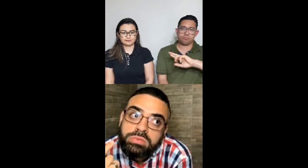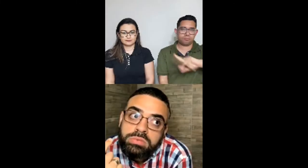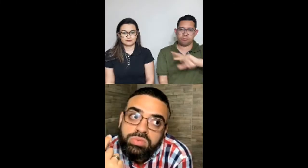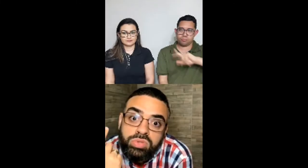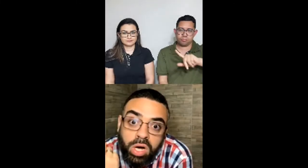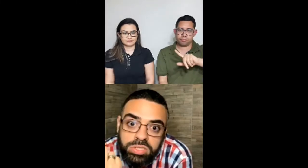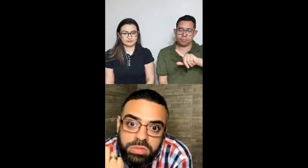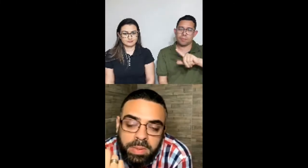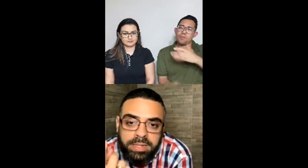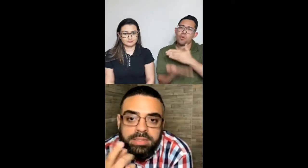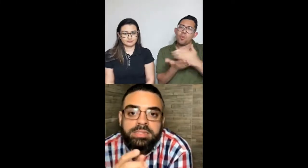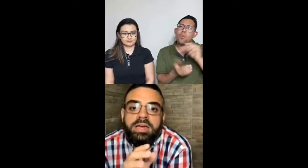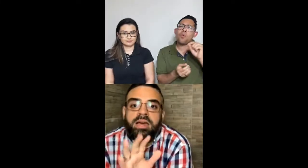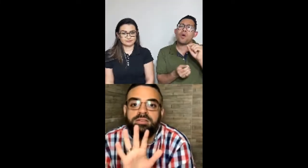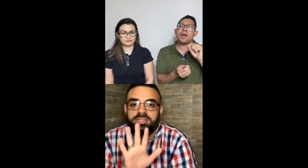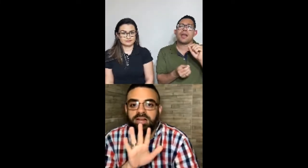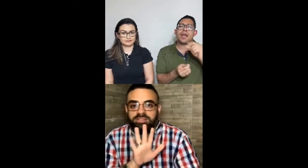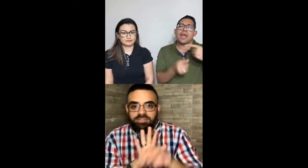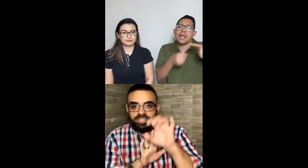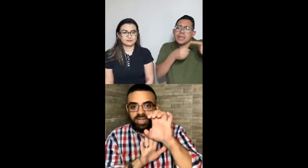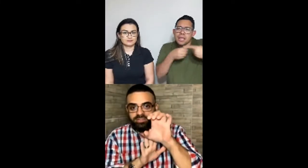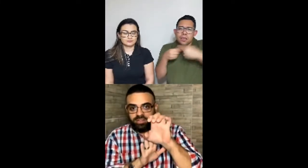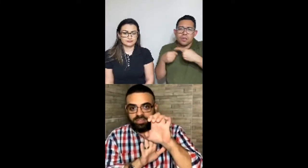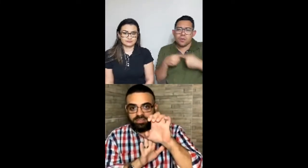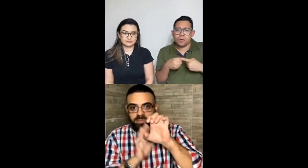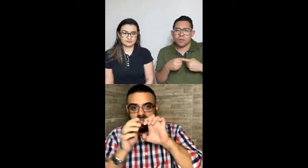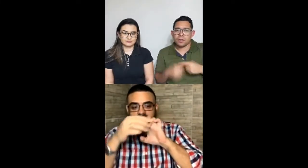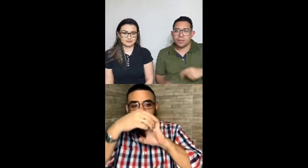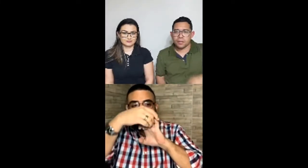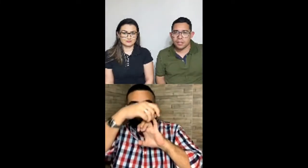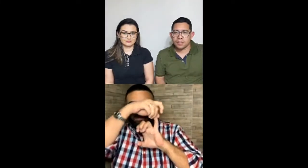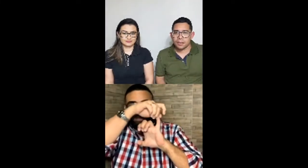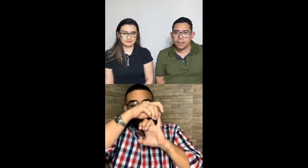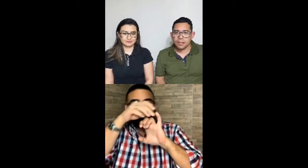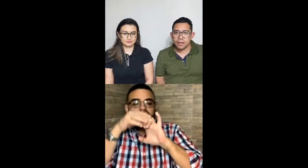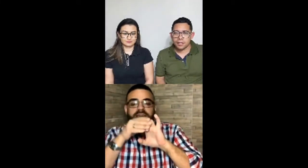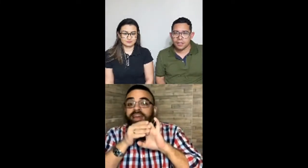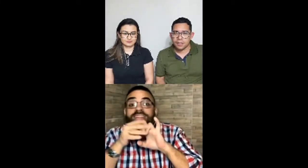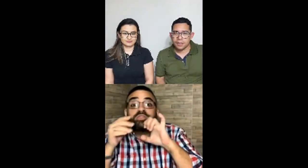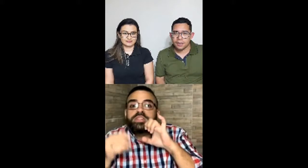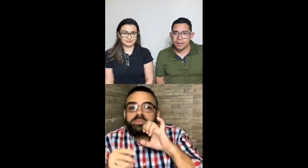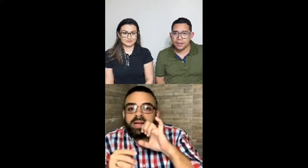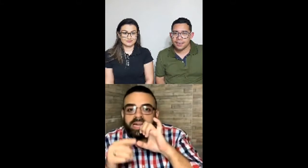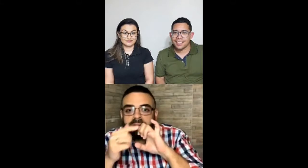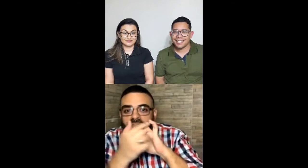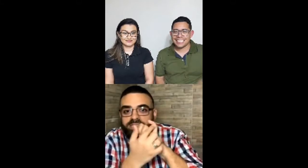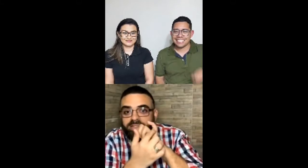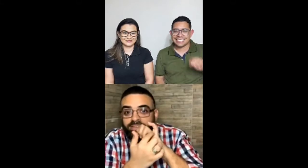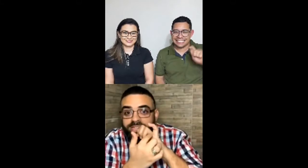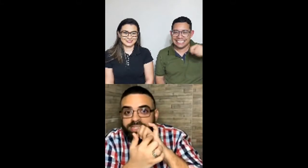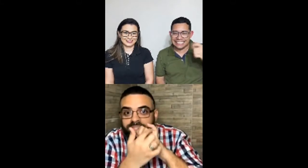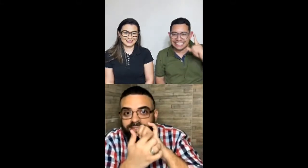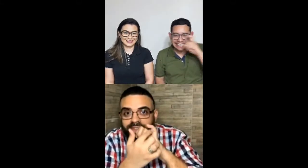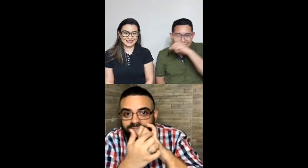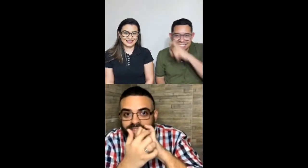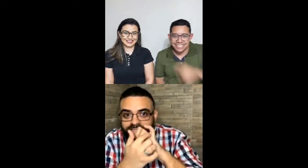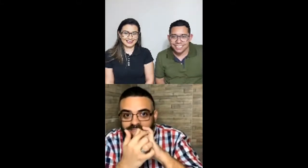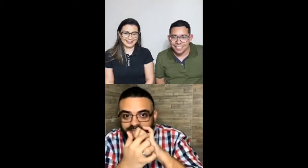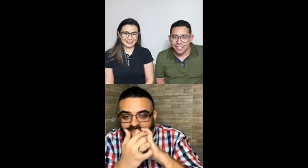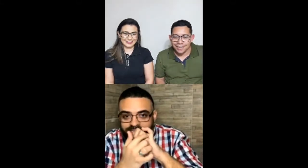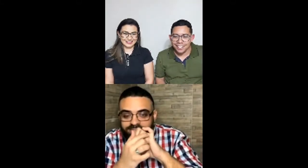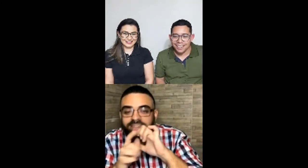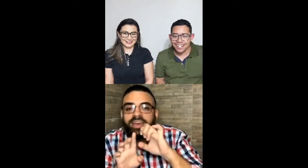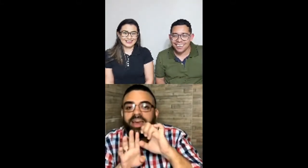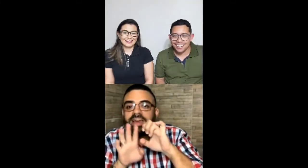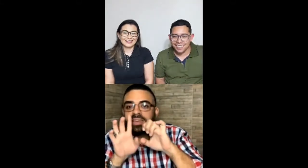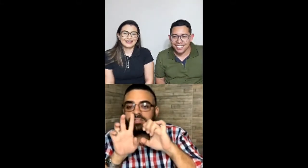capital. O Ministério com Surdos começou no norte do país. O finalzinho de lá do norte do país é assim,